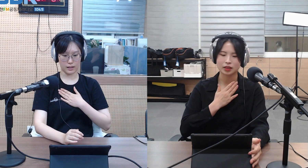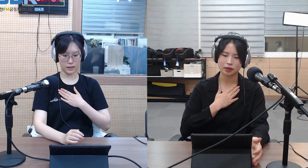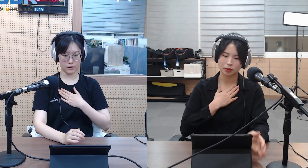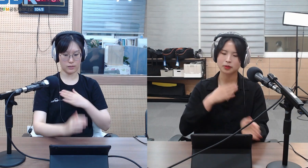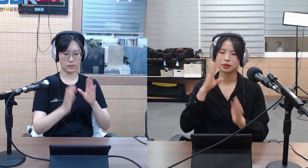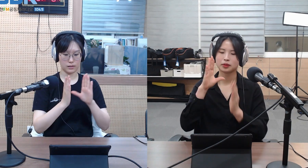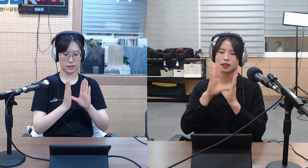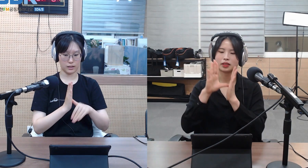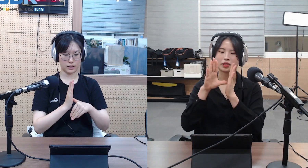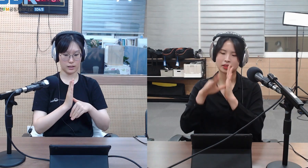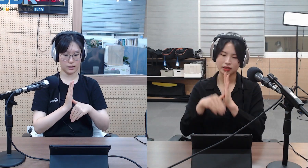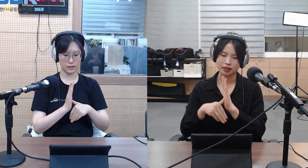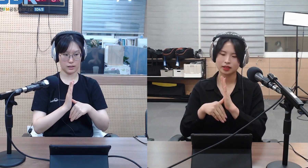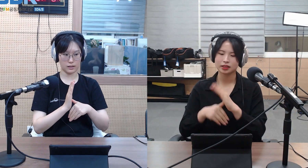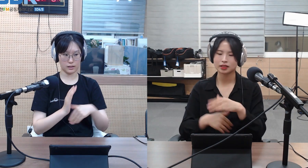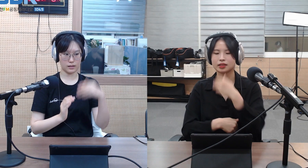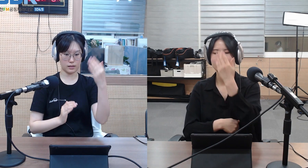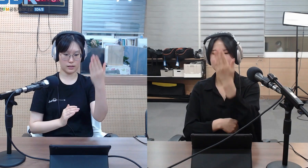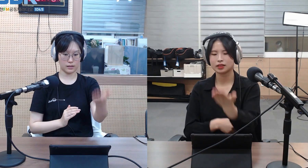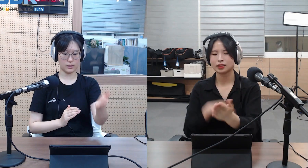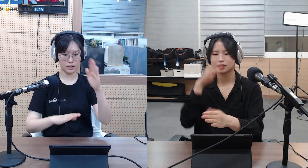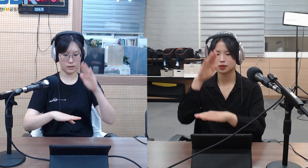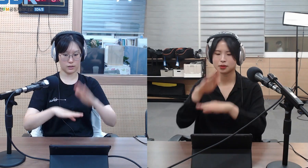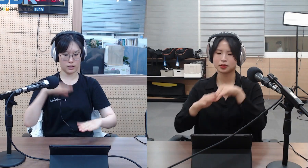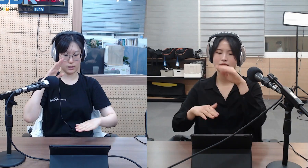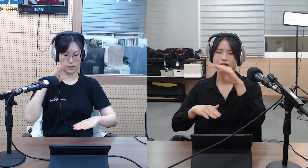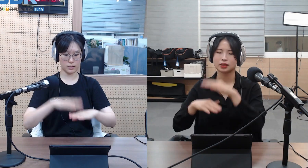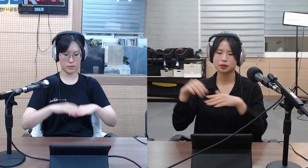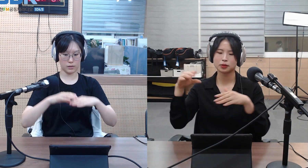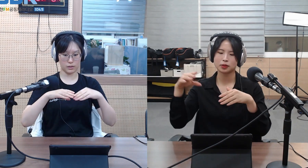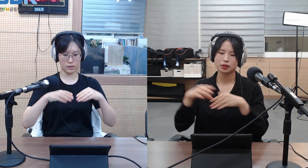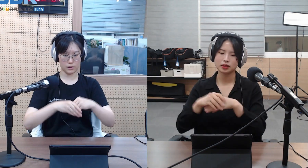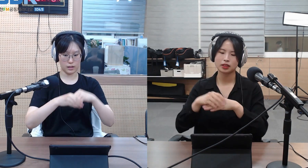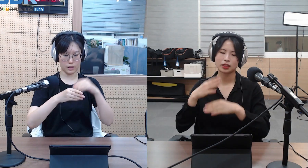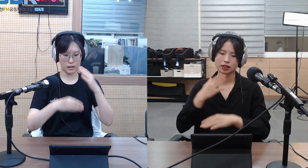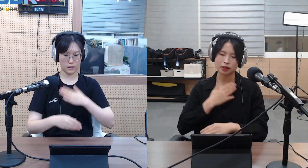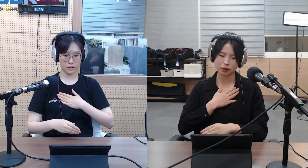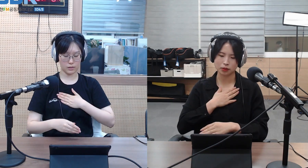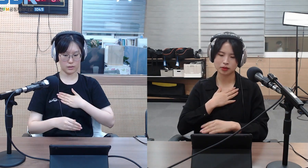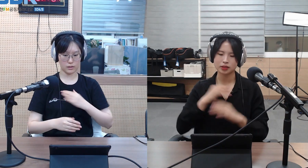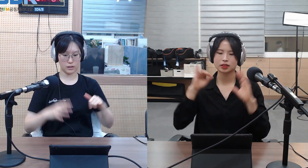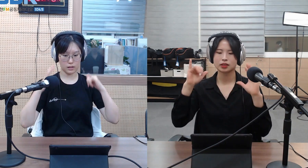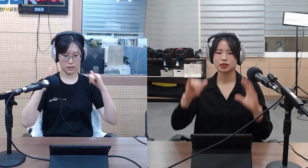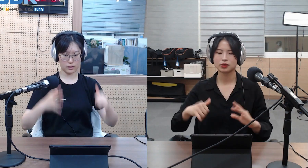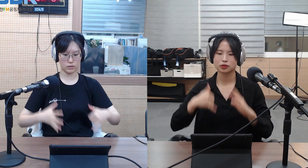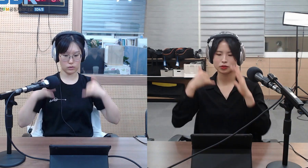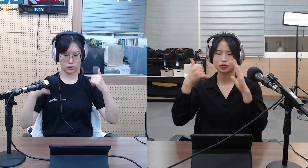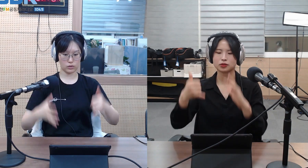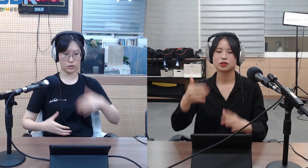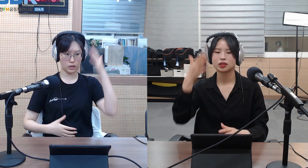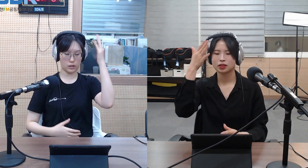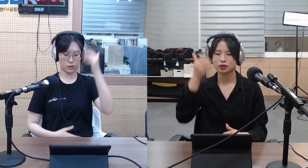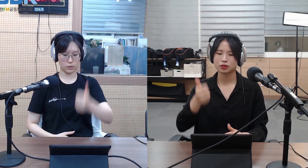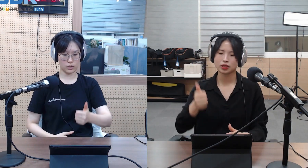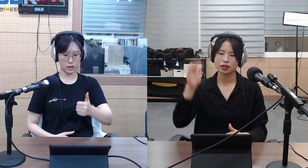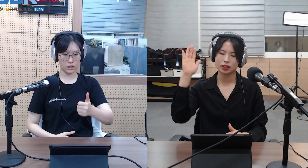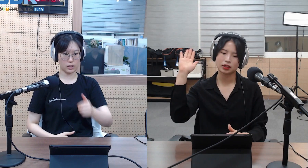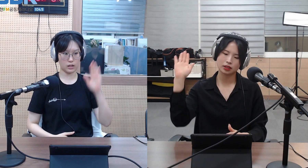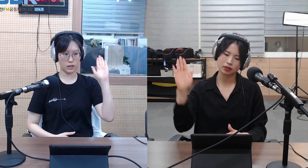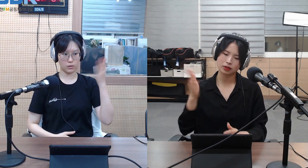나도 한때는 그이의 손을 잡고 내가 온 세상 주인공이 된